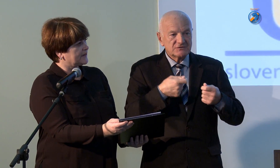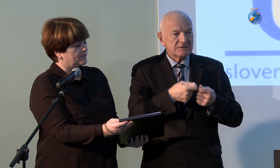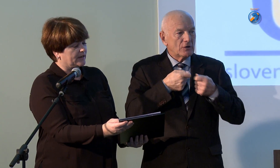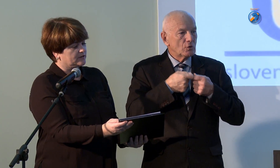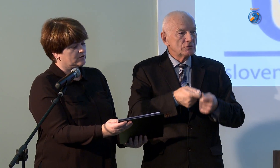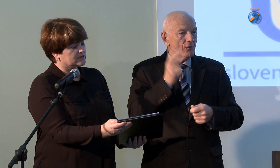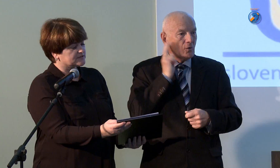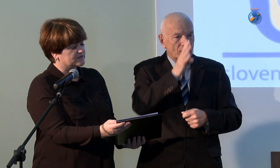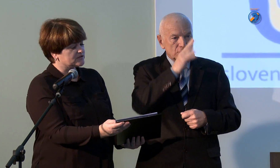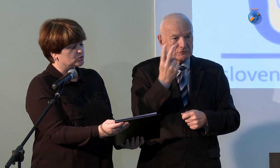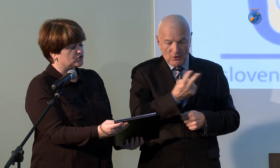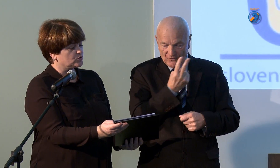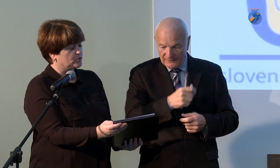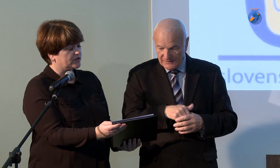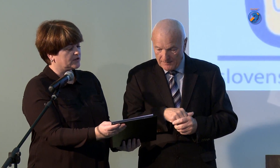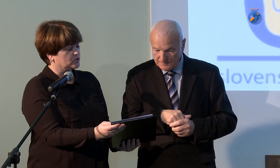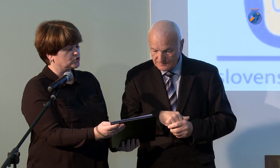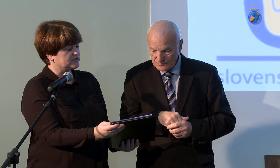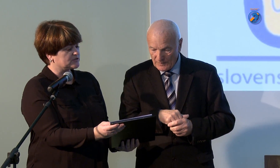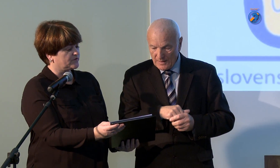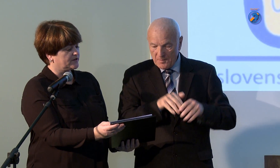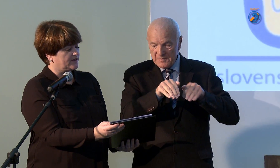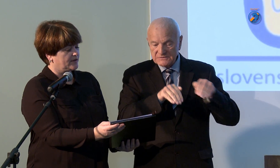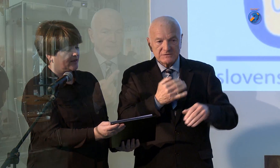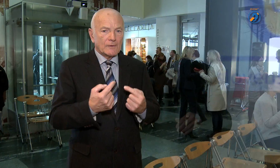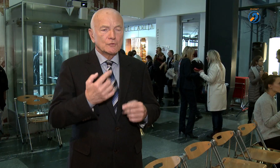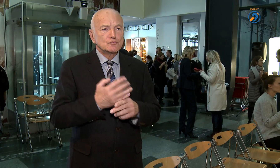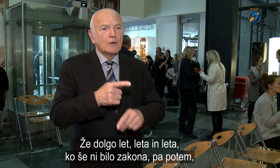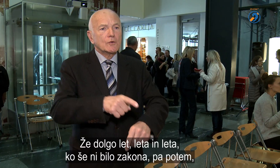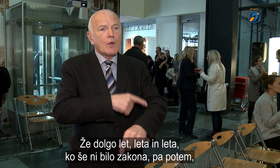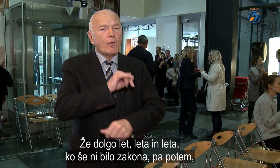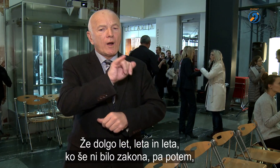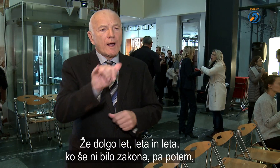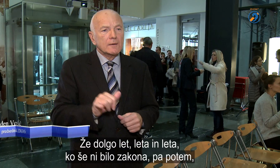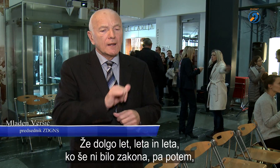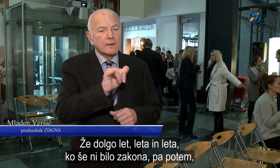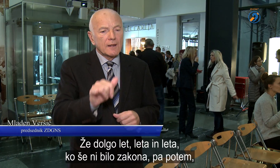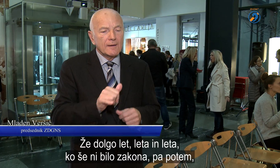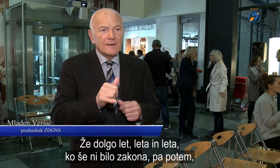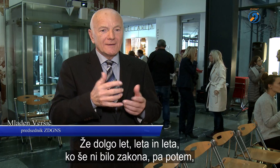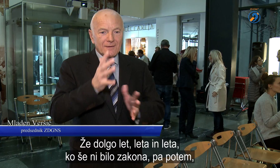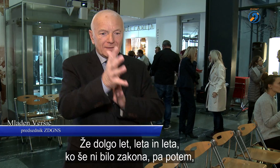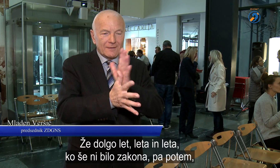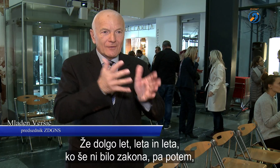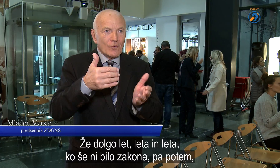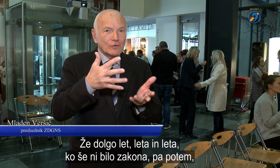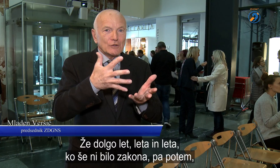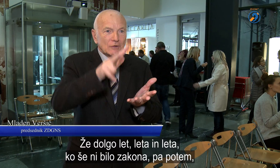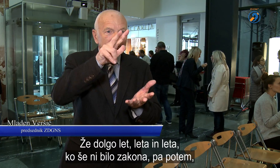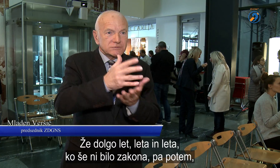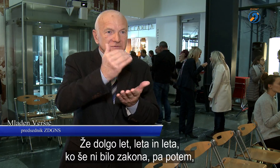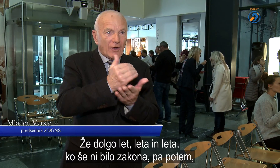Ki ga je na predlog Zveze društev gluhih in naglušnih Slovenije. Lahko povem že dolgo leta in